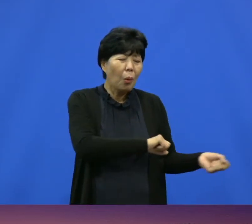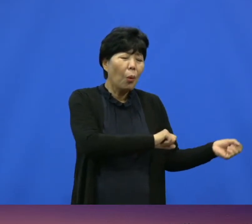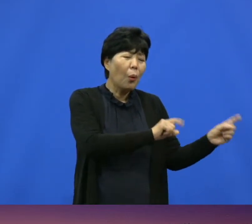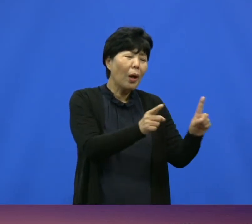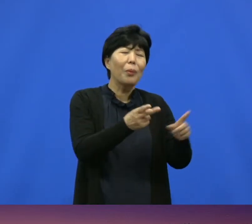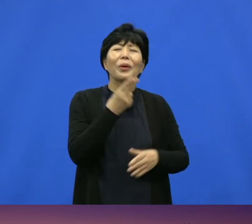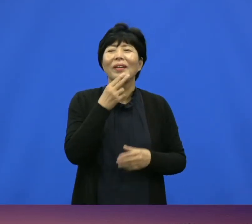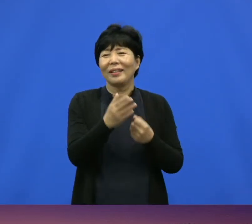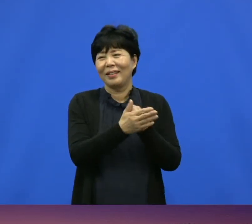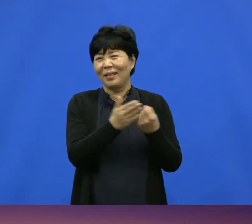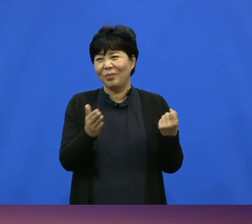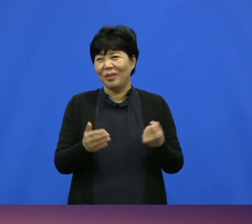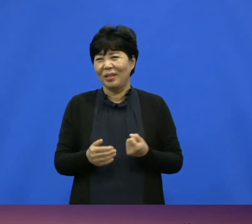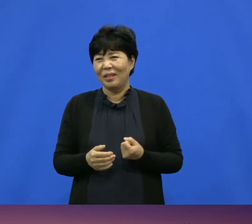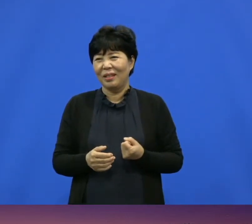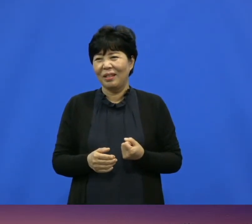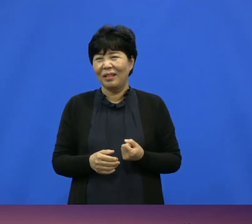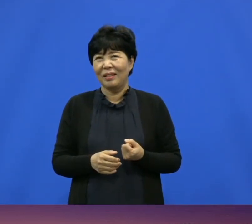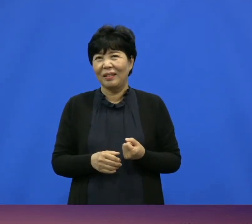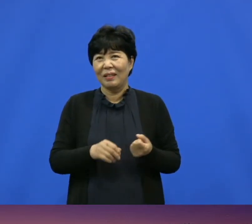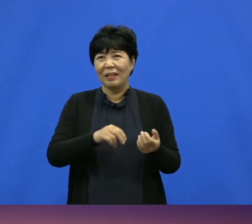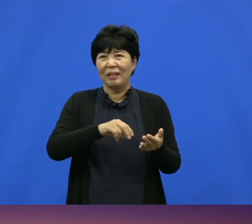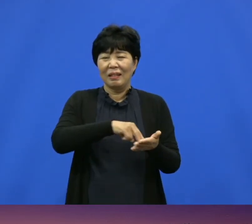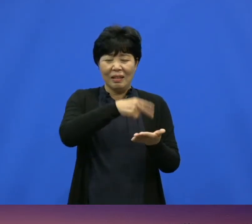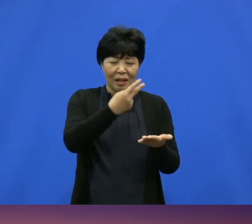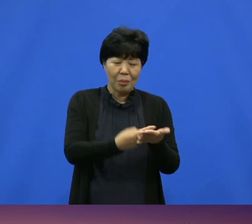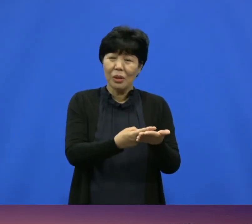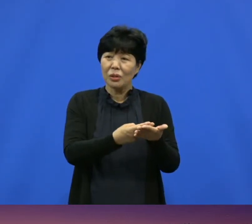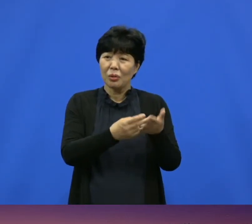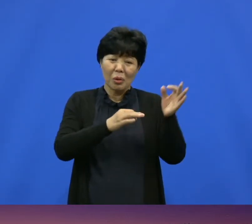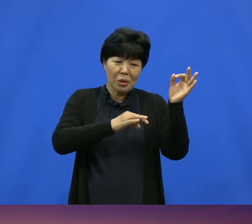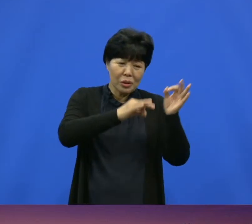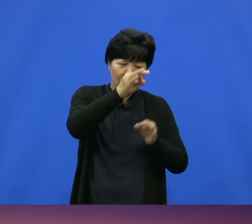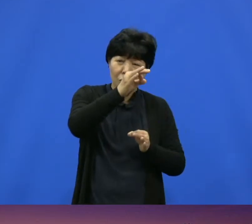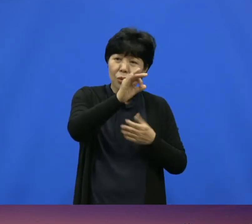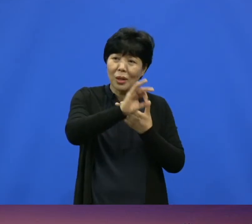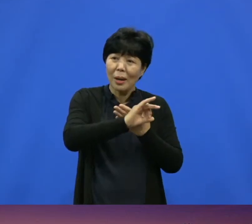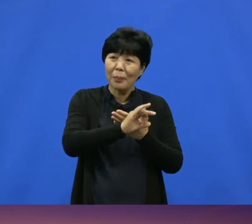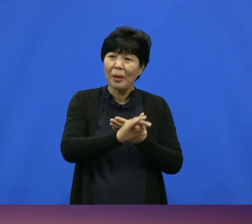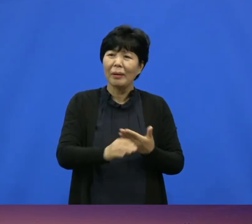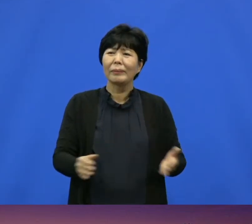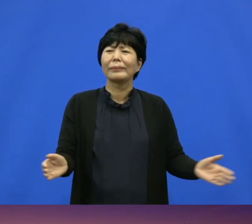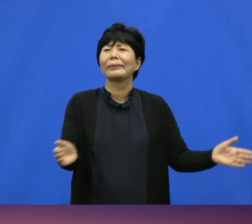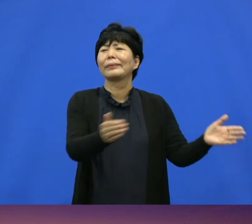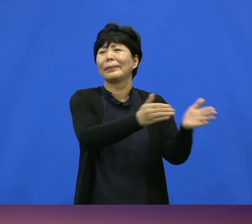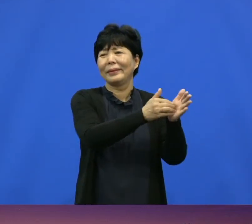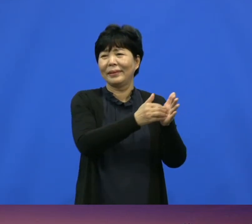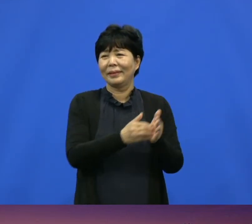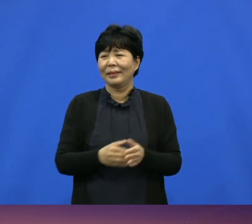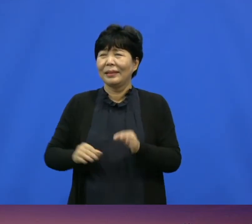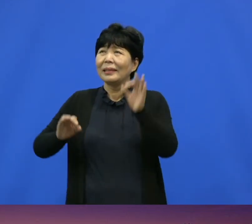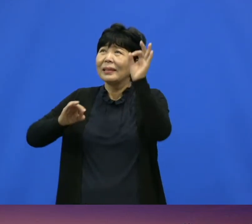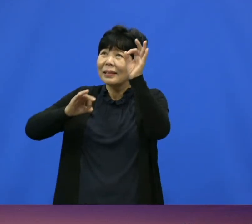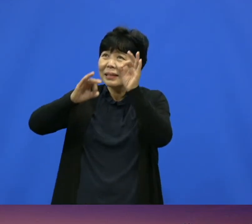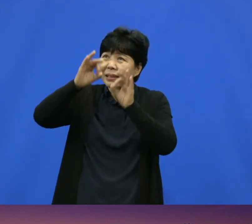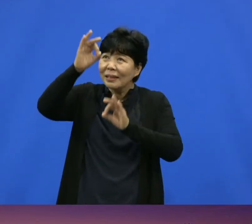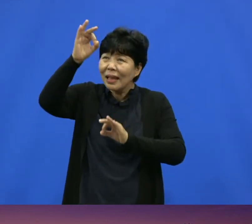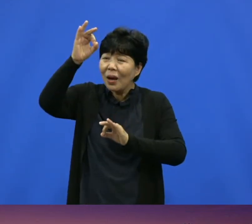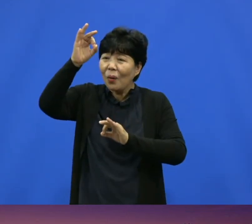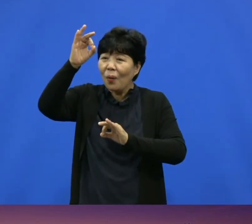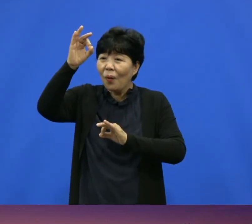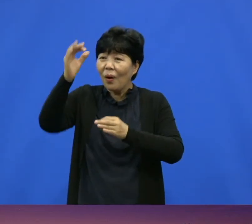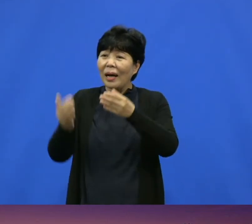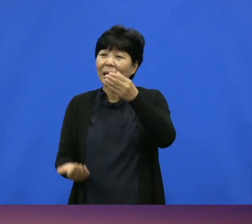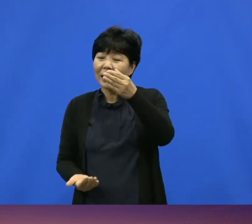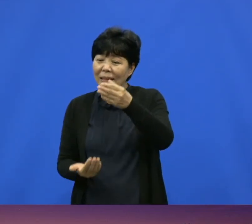끝인 겁니다. 넘어지면 끝이에요. 미끄러지면 그냥 끝이에요. 사고가 나고 때로는 우리 인생에 실패를